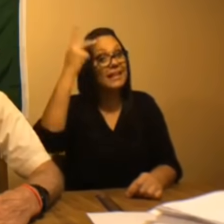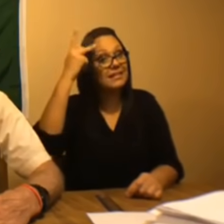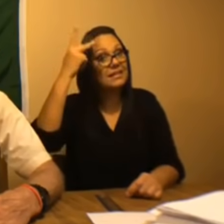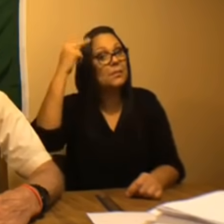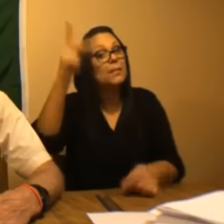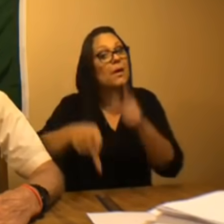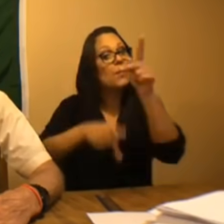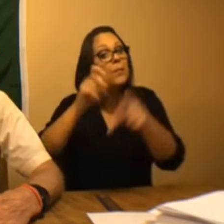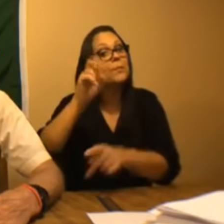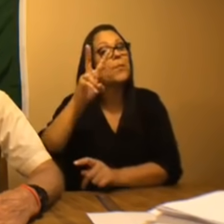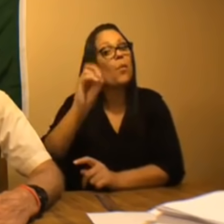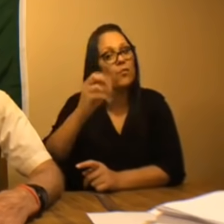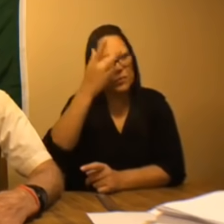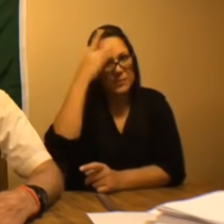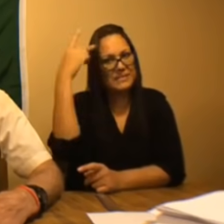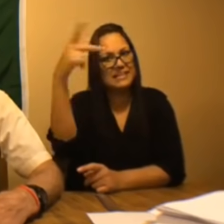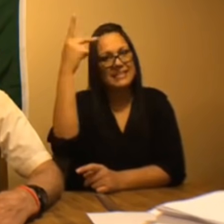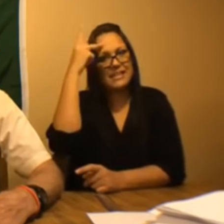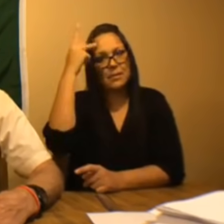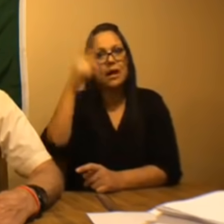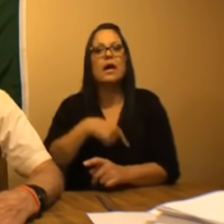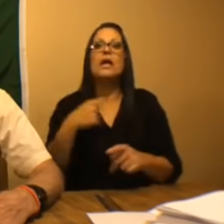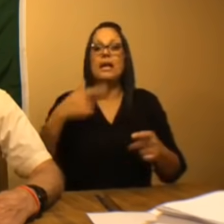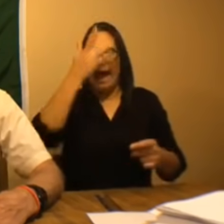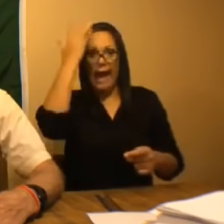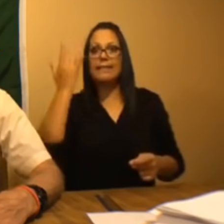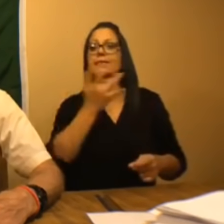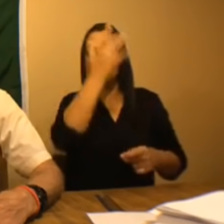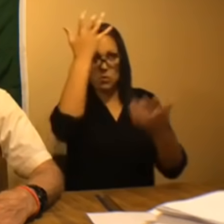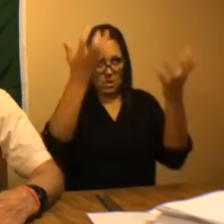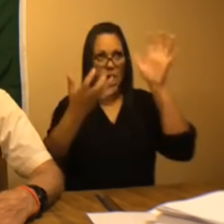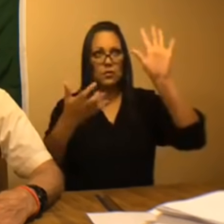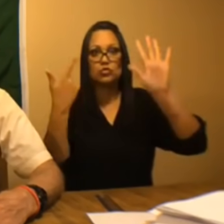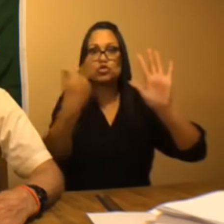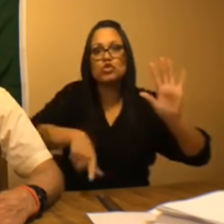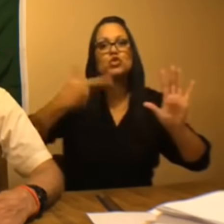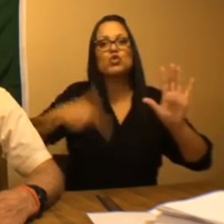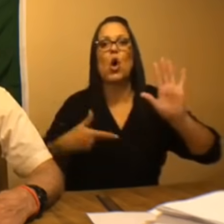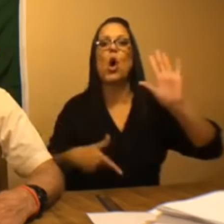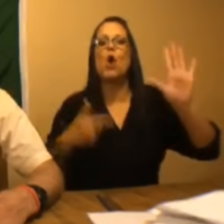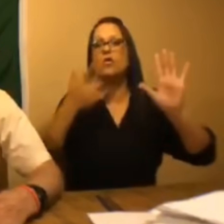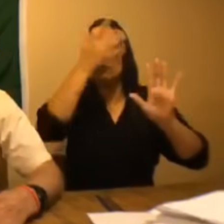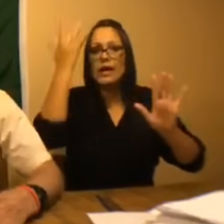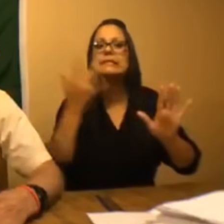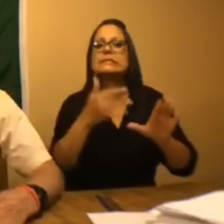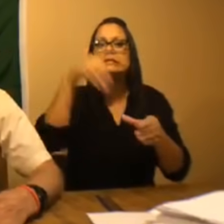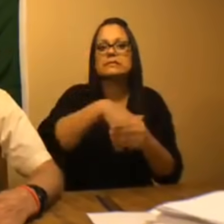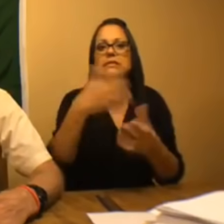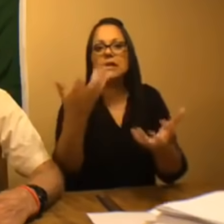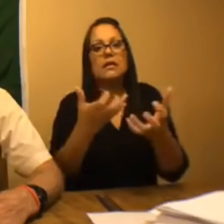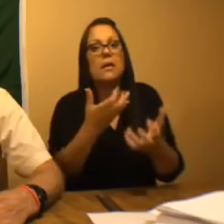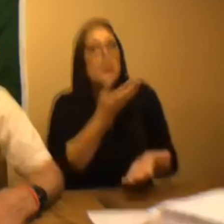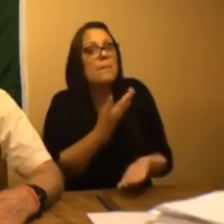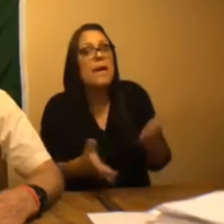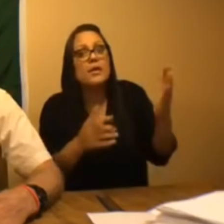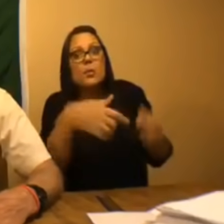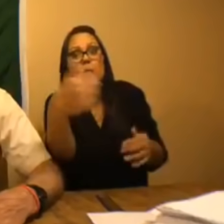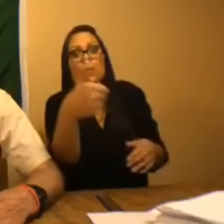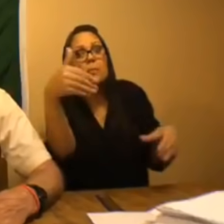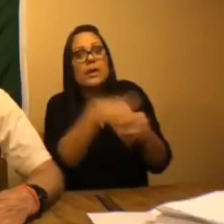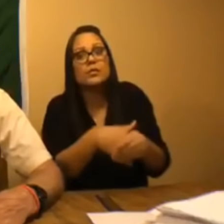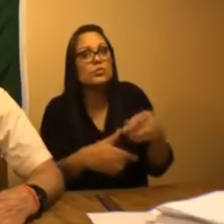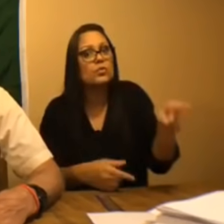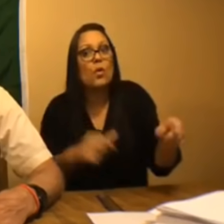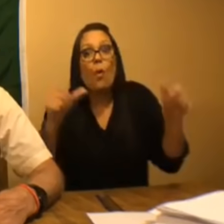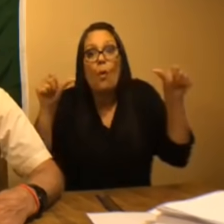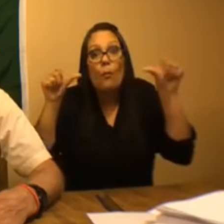paulistano, tá, não reelegeu o Haddad. Perdeu no primeiro turno para o Dória. De tão ruim que ele é. Esse é o